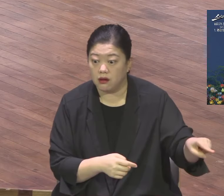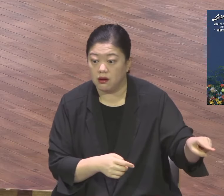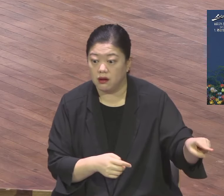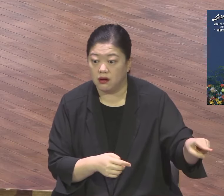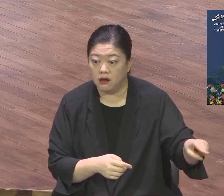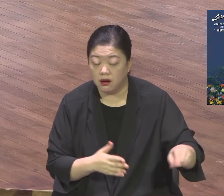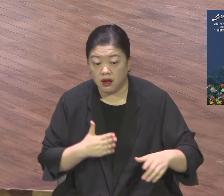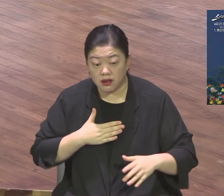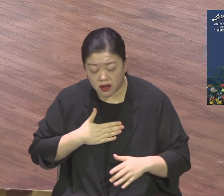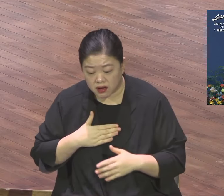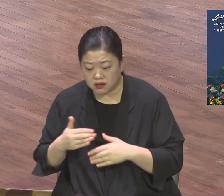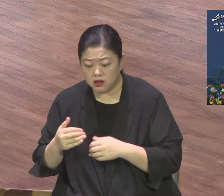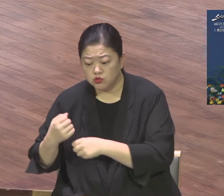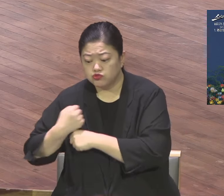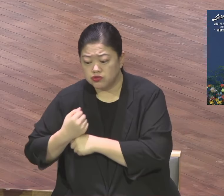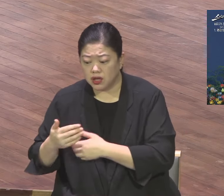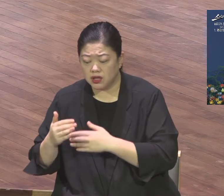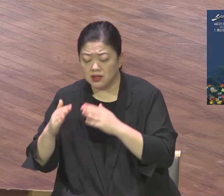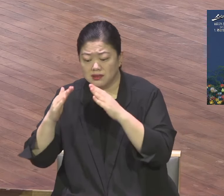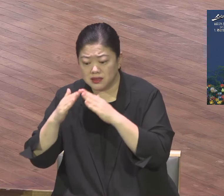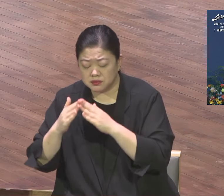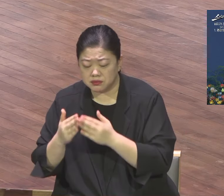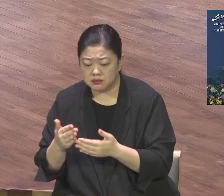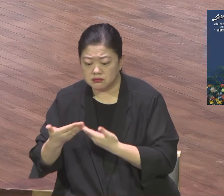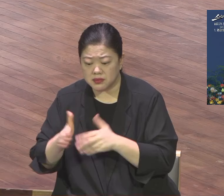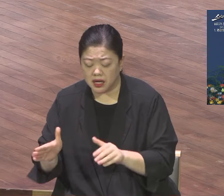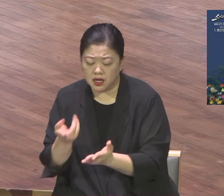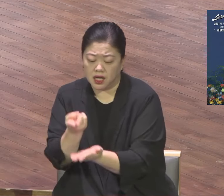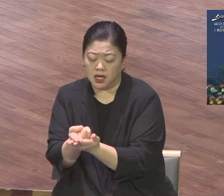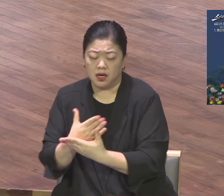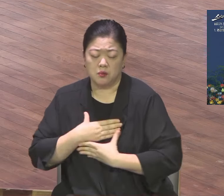부름의 상을 위하여 달려가노라.